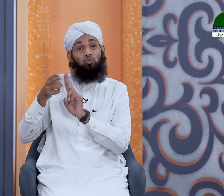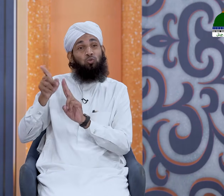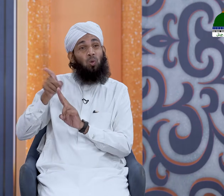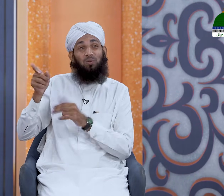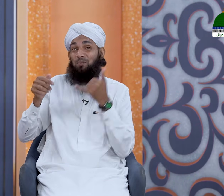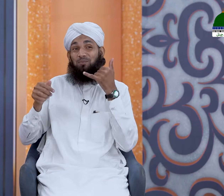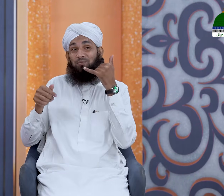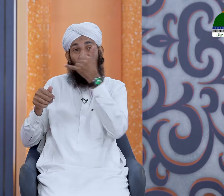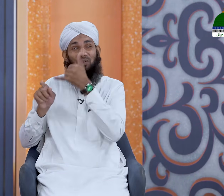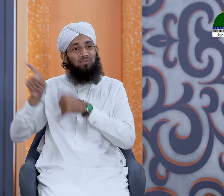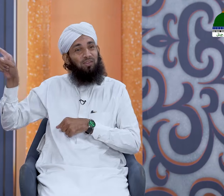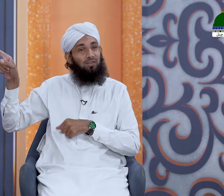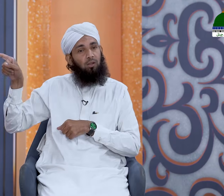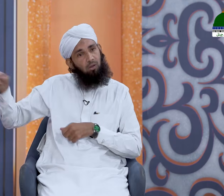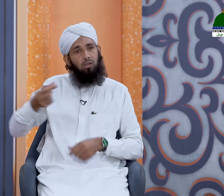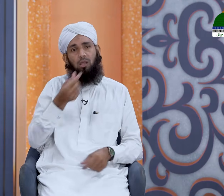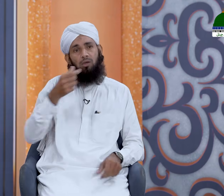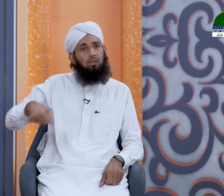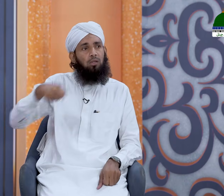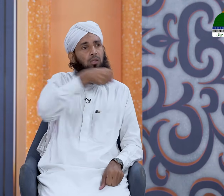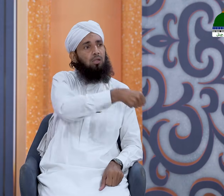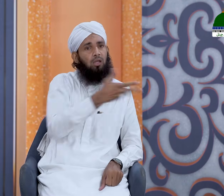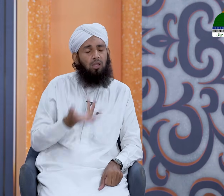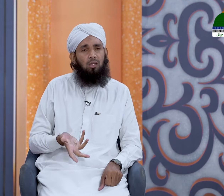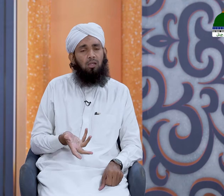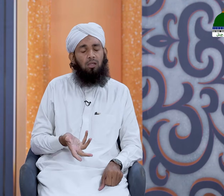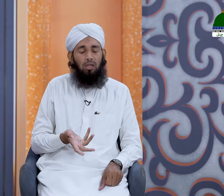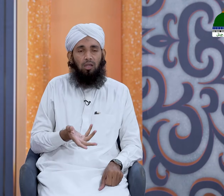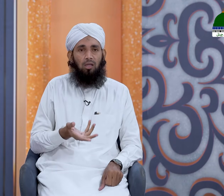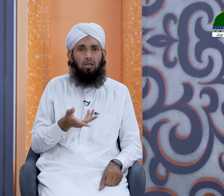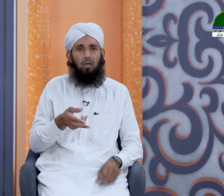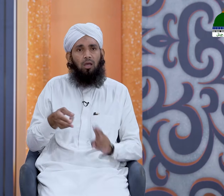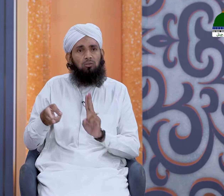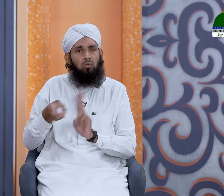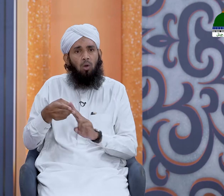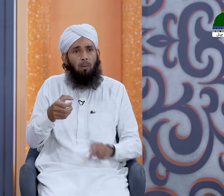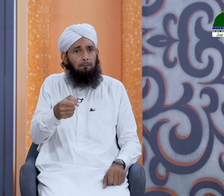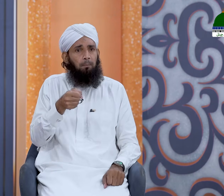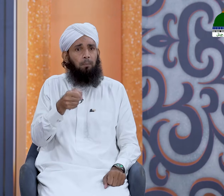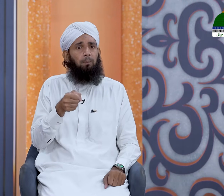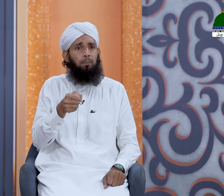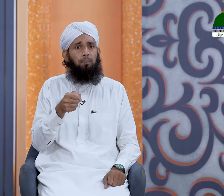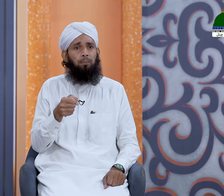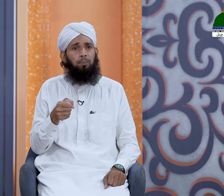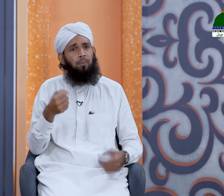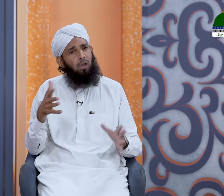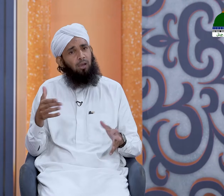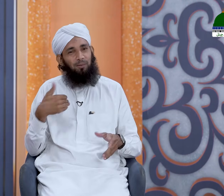بارے میں یہ تھوڑی دیر قبل سوچ رہا تھا کہ مطلبی دنیا، مطلبی دوست، کون کس کا دوست؟ وقت آیا تو یہ مجھے چھوڑ کر چلا